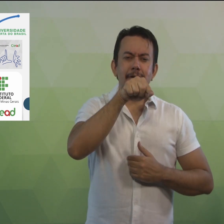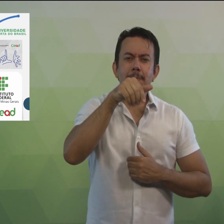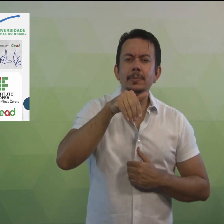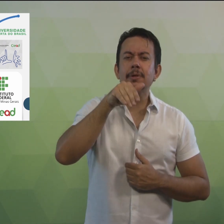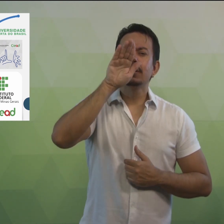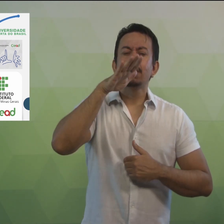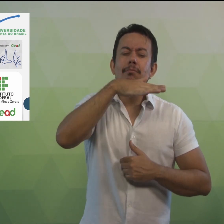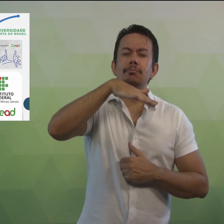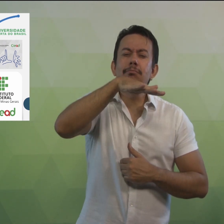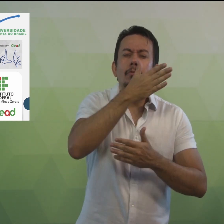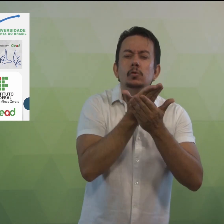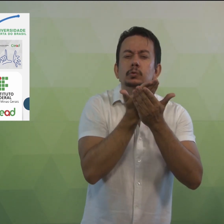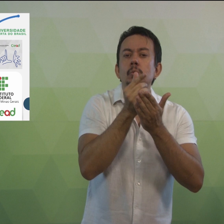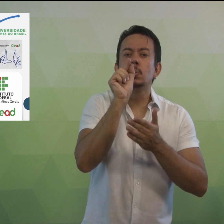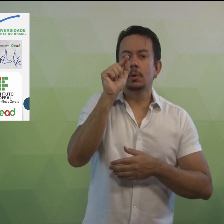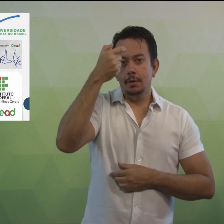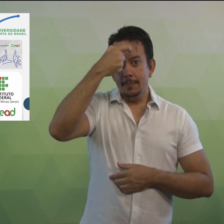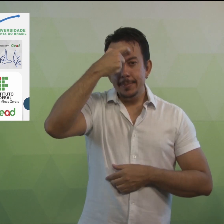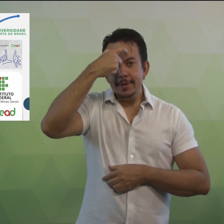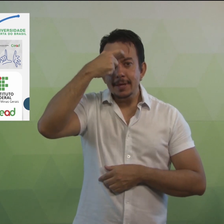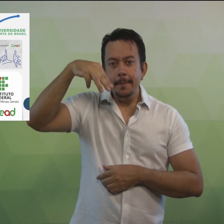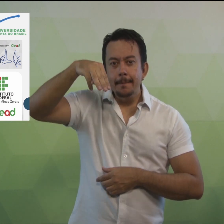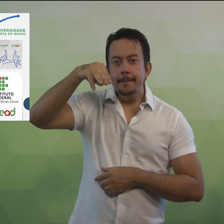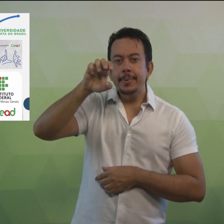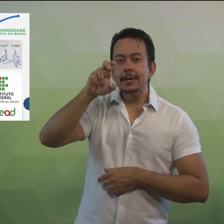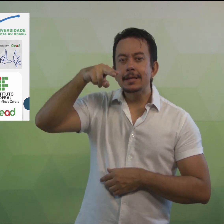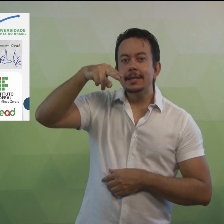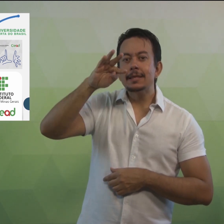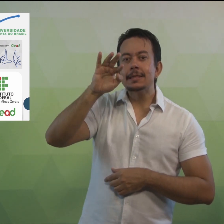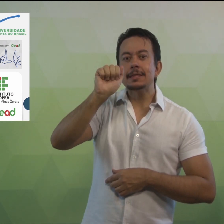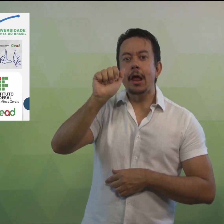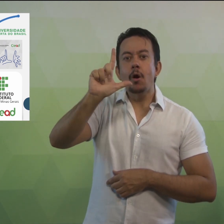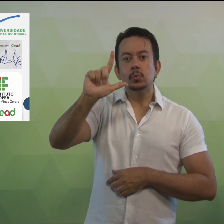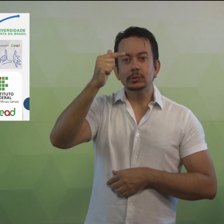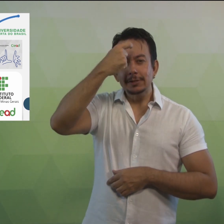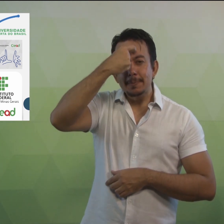psicologia, né, que trabalharemos mais a questão mental,